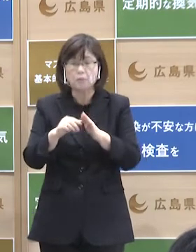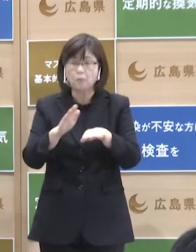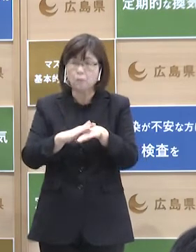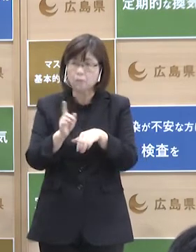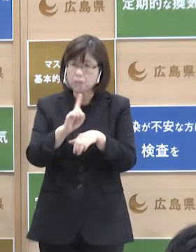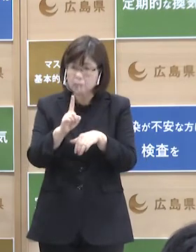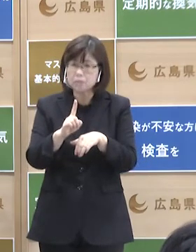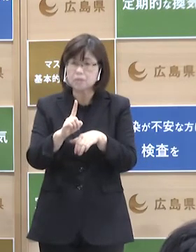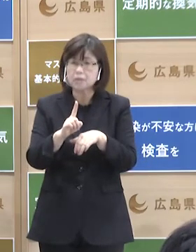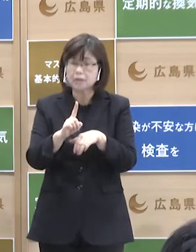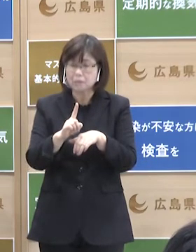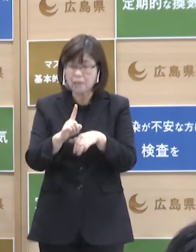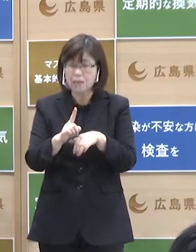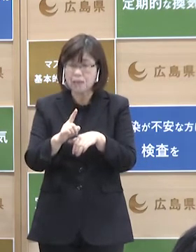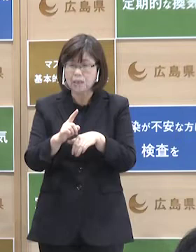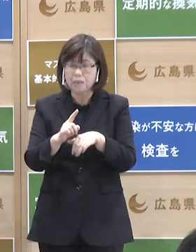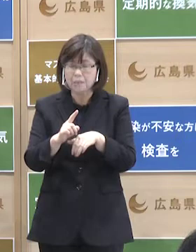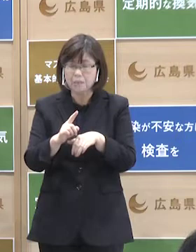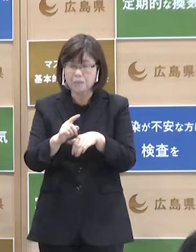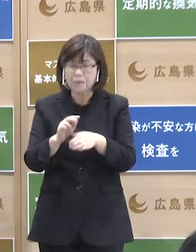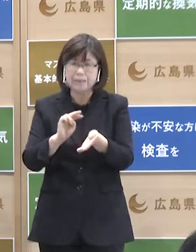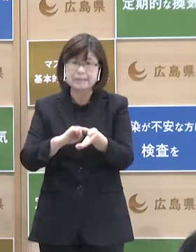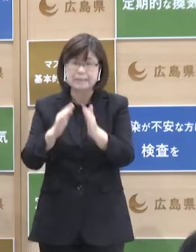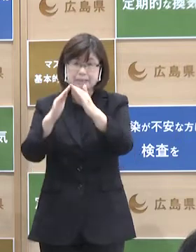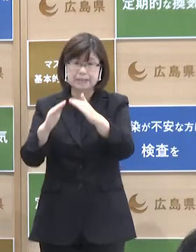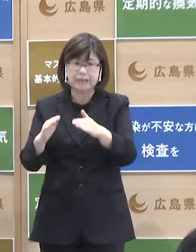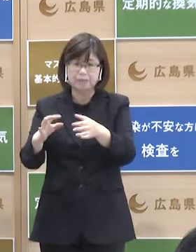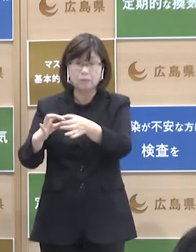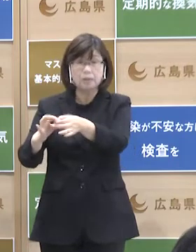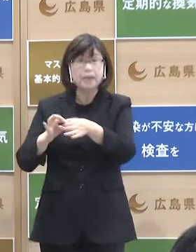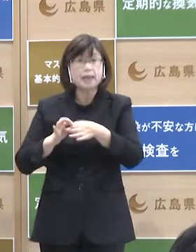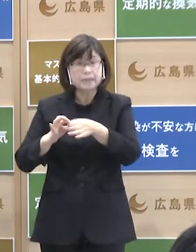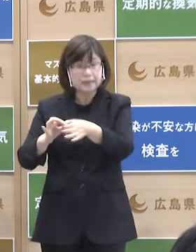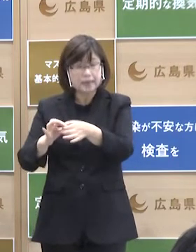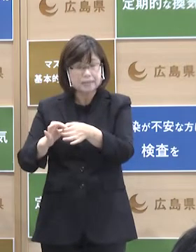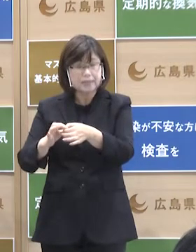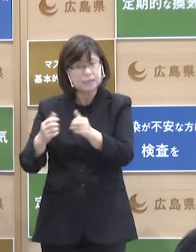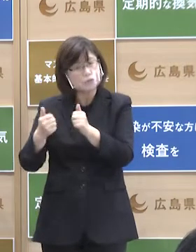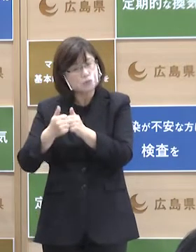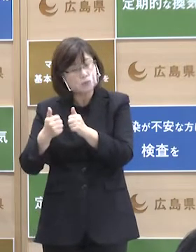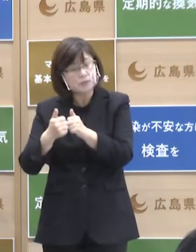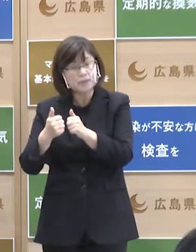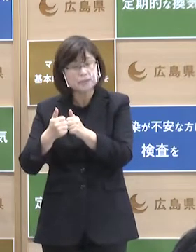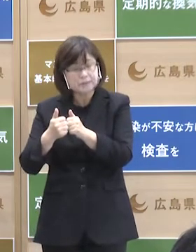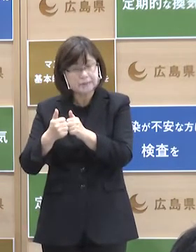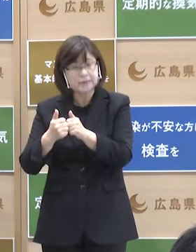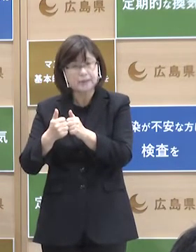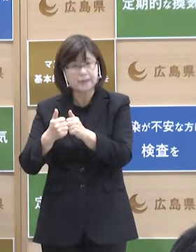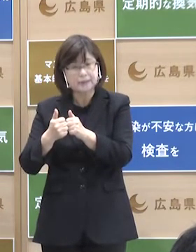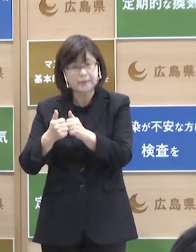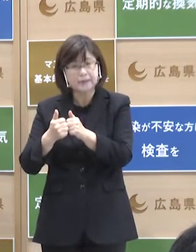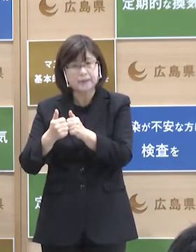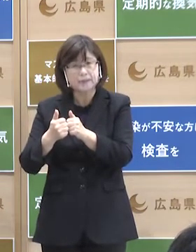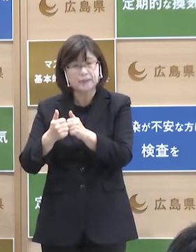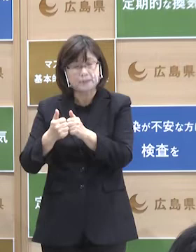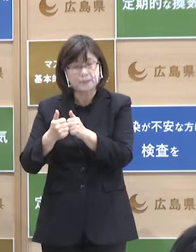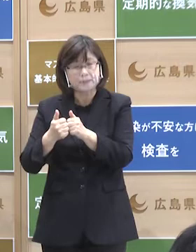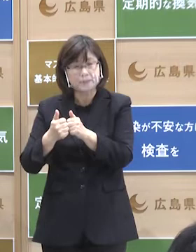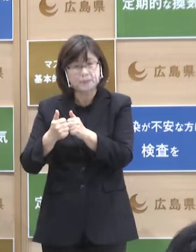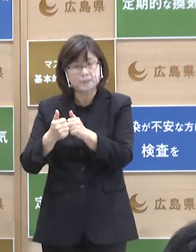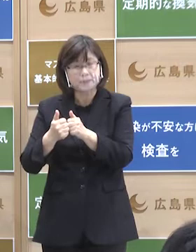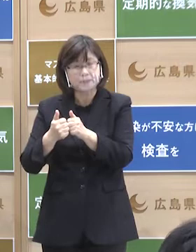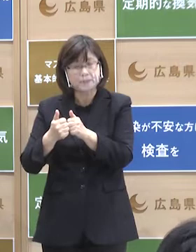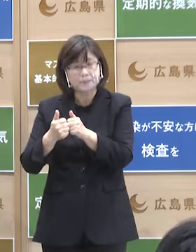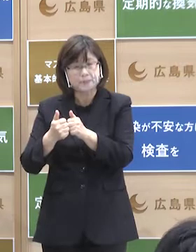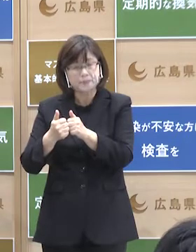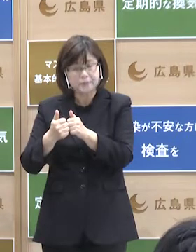携して、その防災団というご意見を伺いながらですね、こういった感じの情報の提供を受